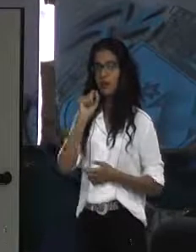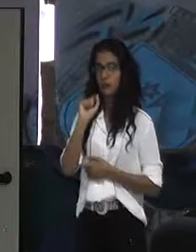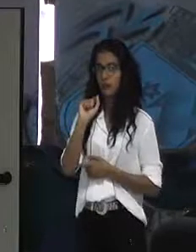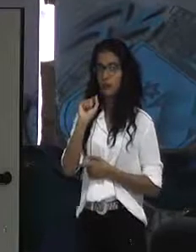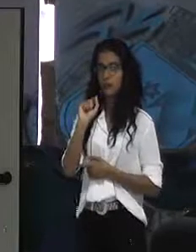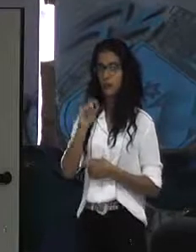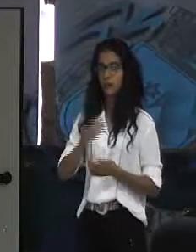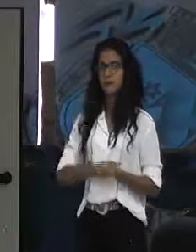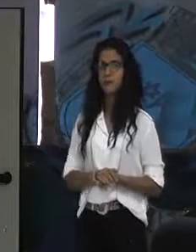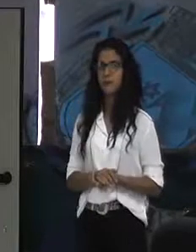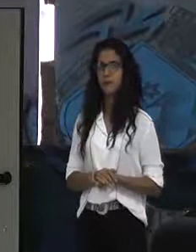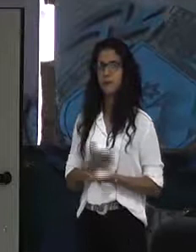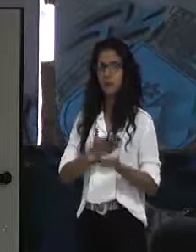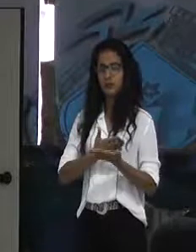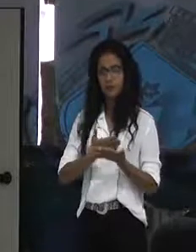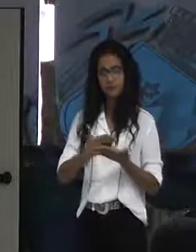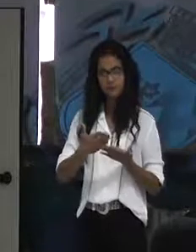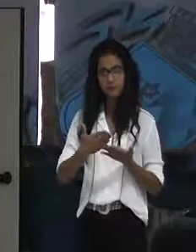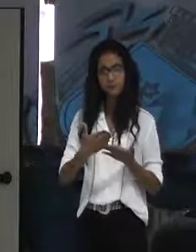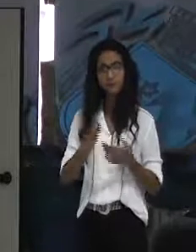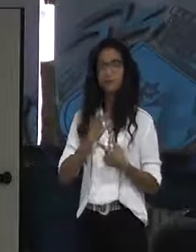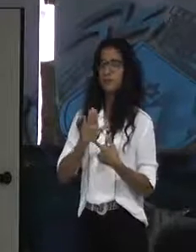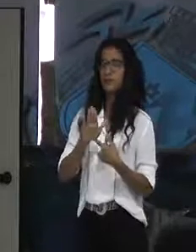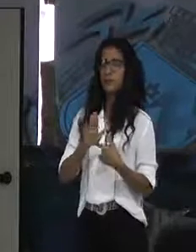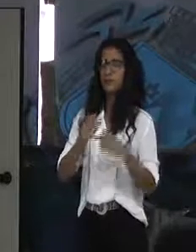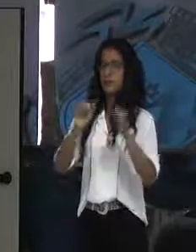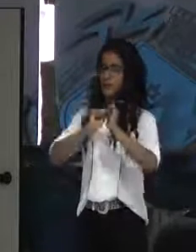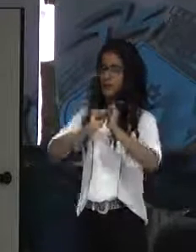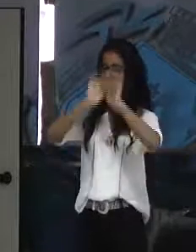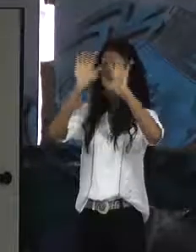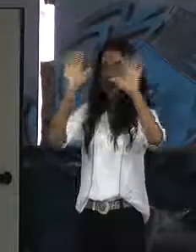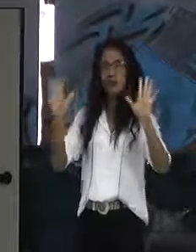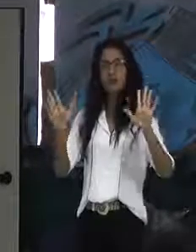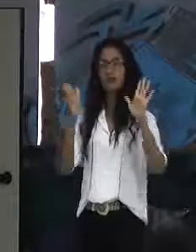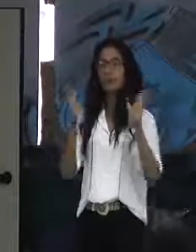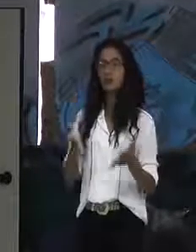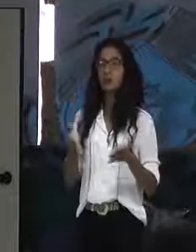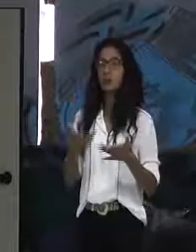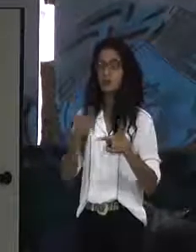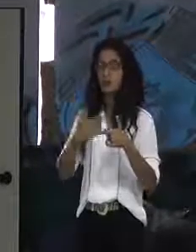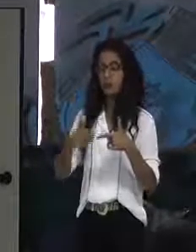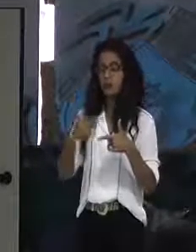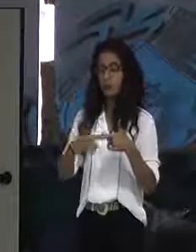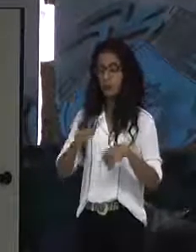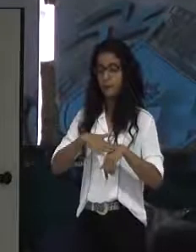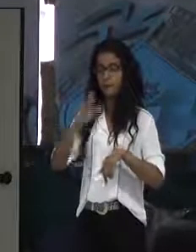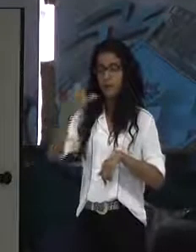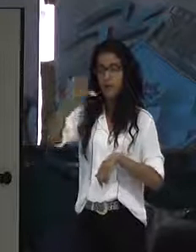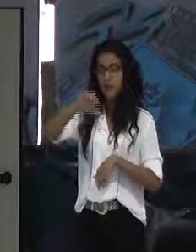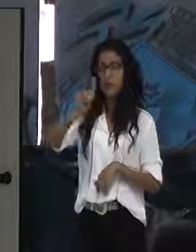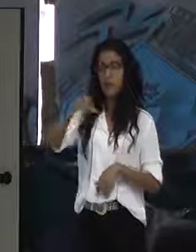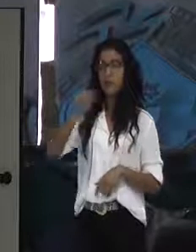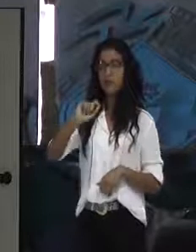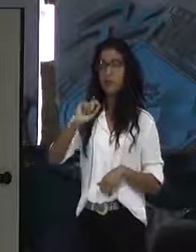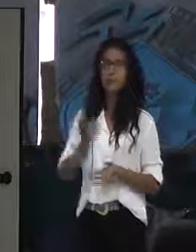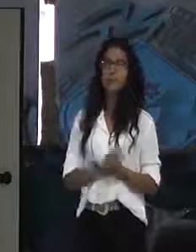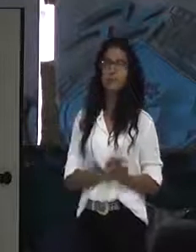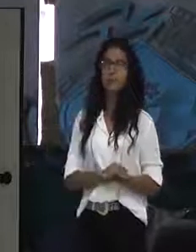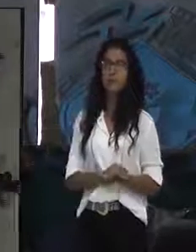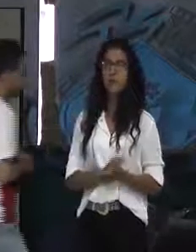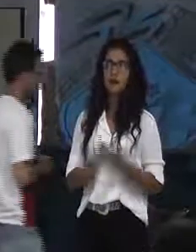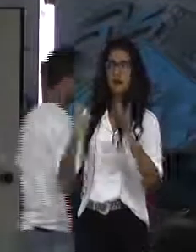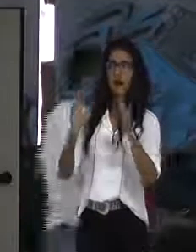nós continuamos colocando e deixando muito claro que o grande problema não é construção do